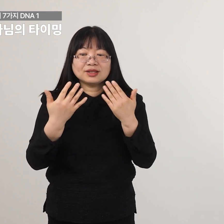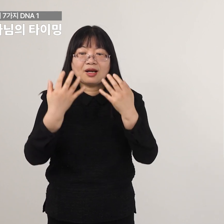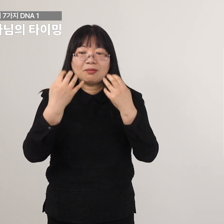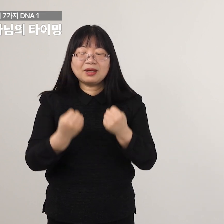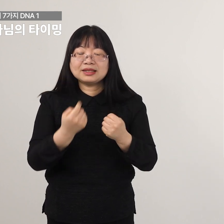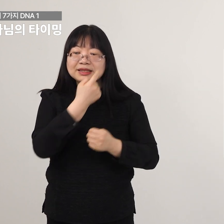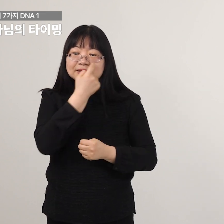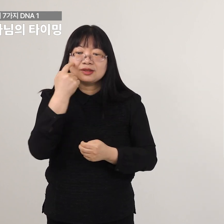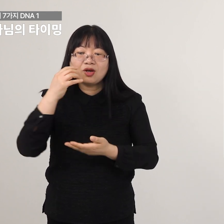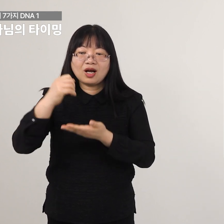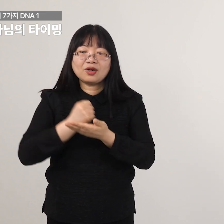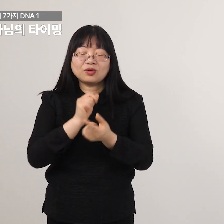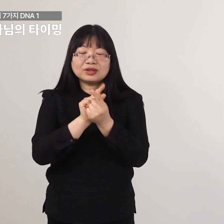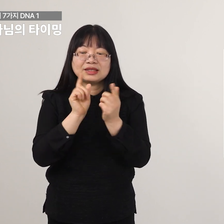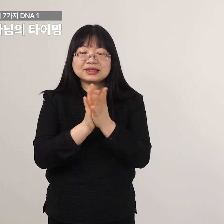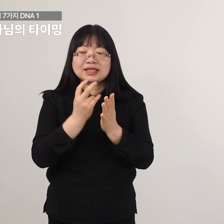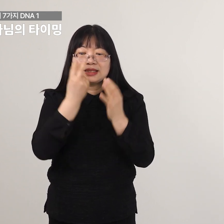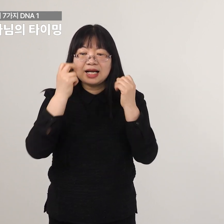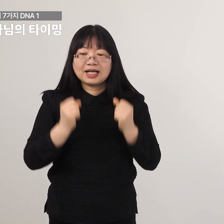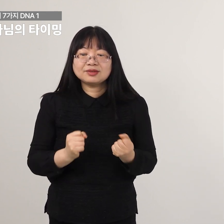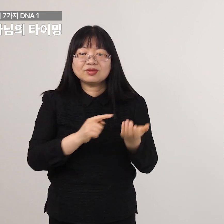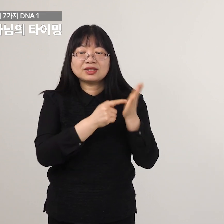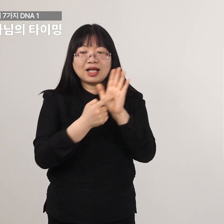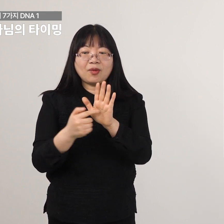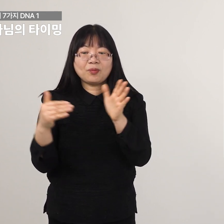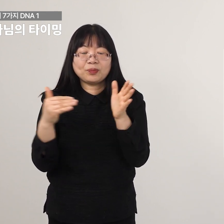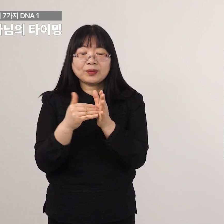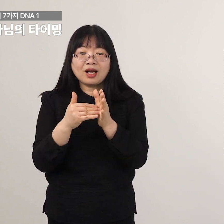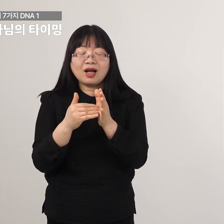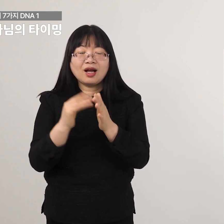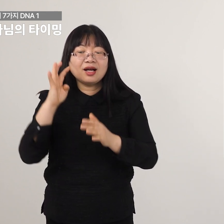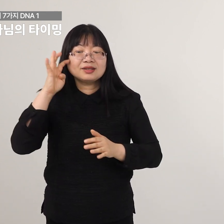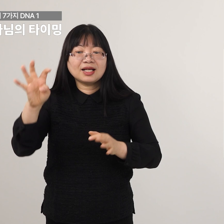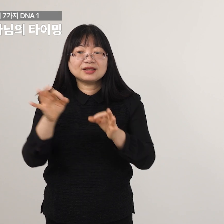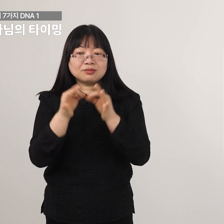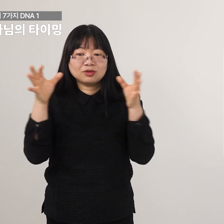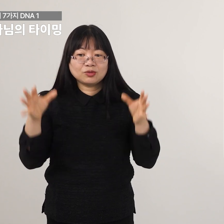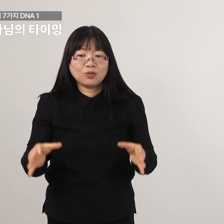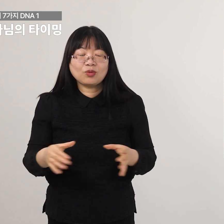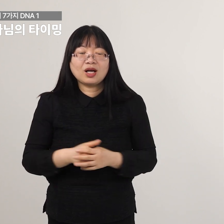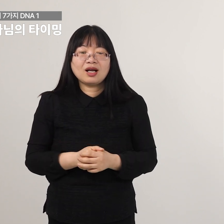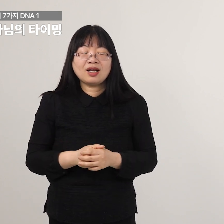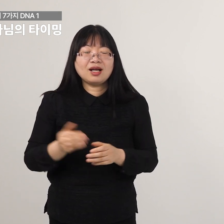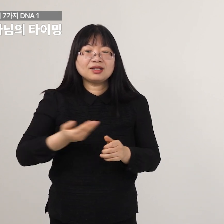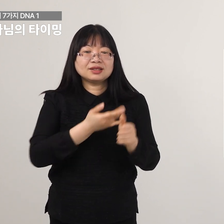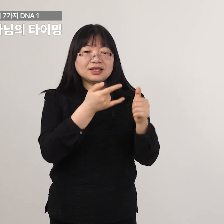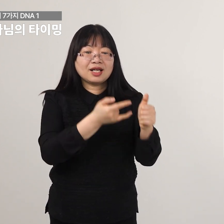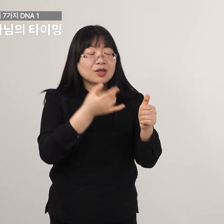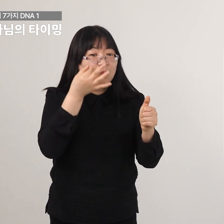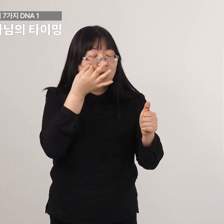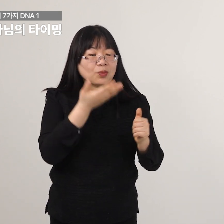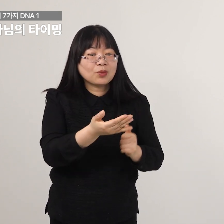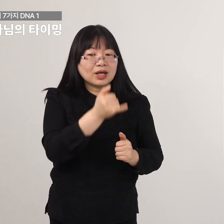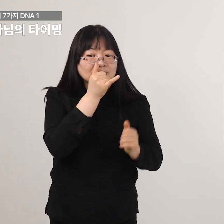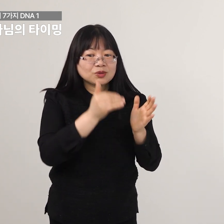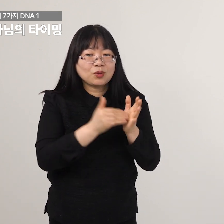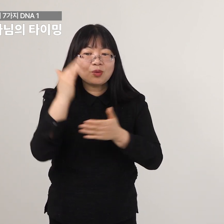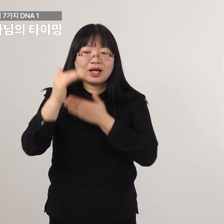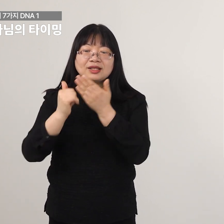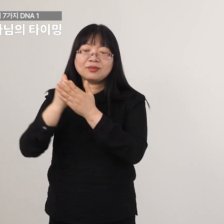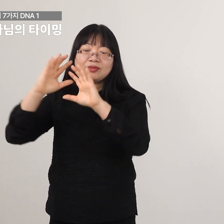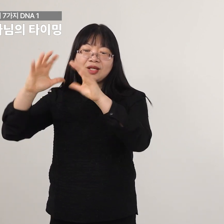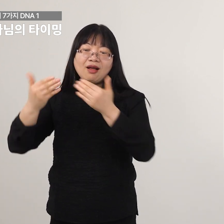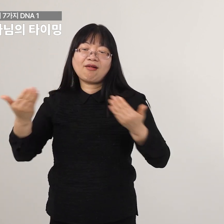많은 증거로 친히 살아계심을 나타내사 40일 동안 그들에게 보이시며 하나님